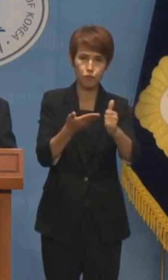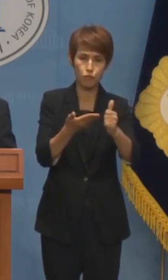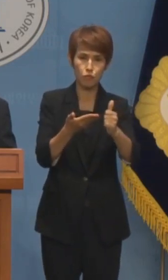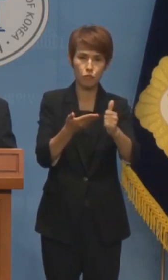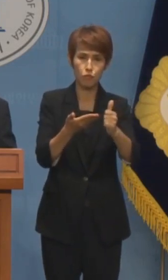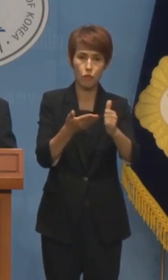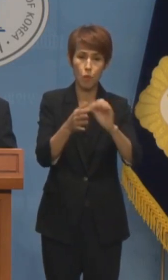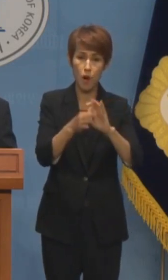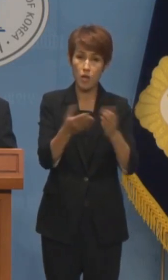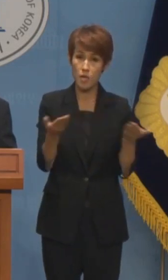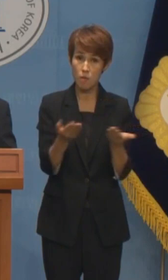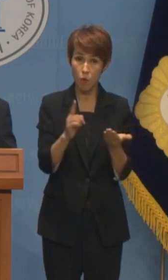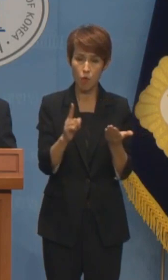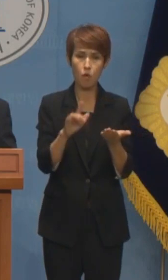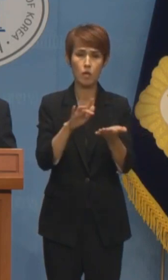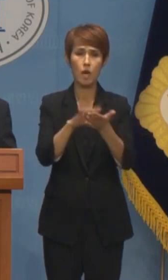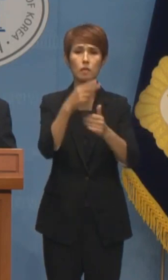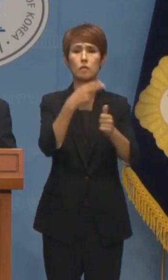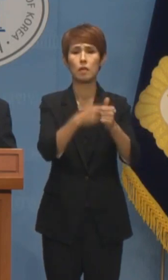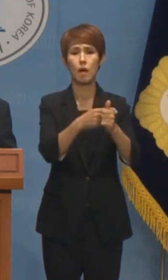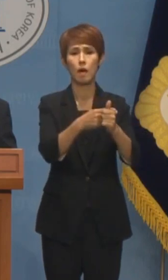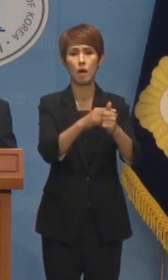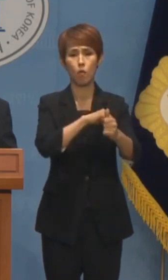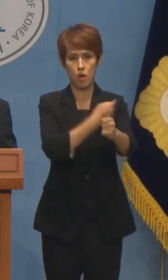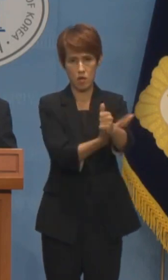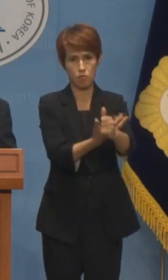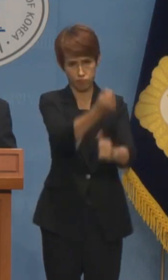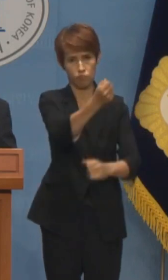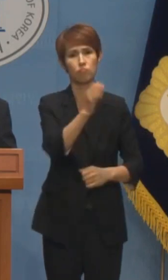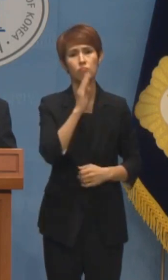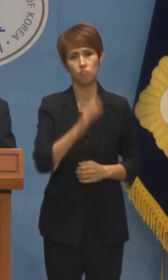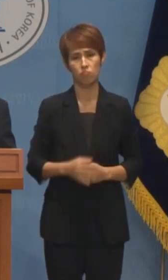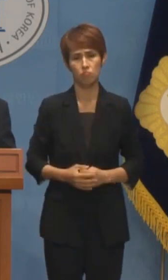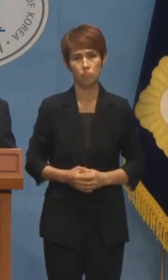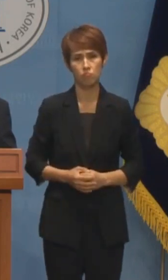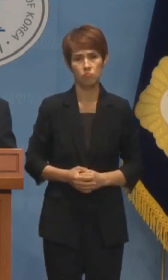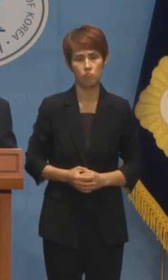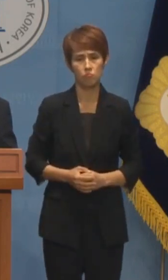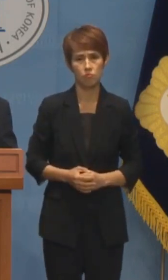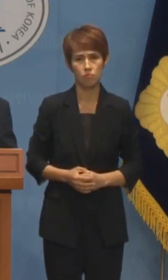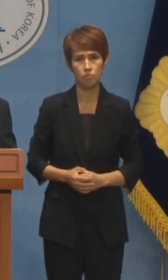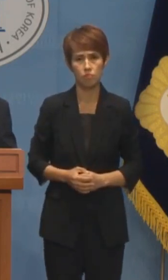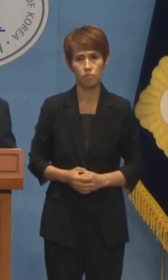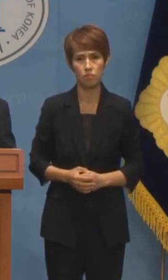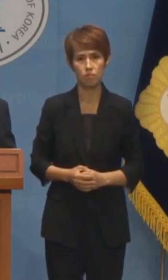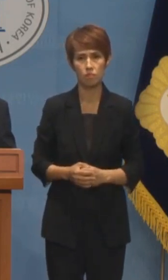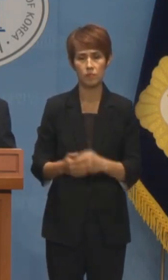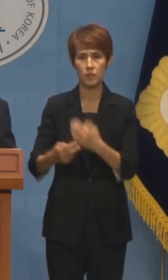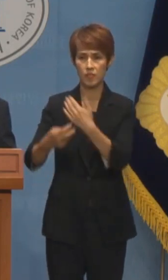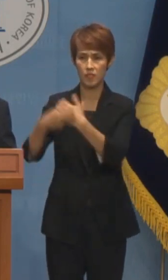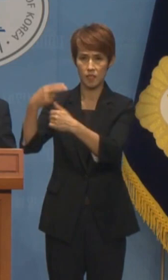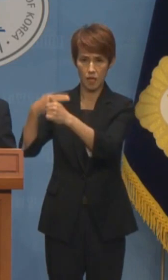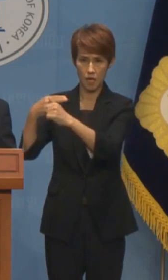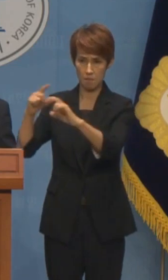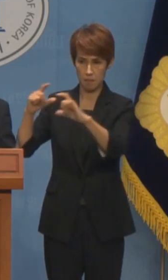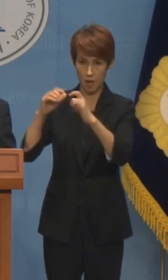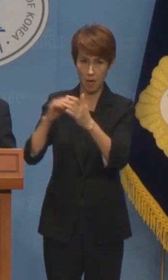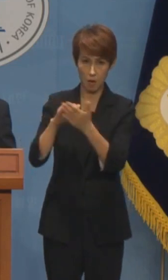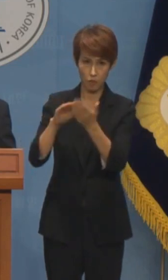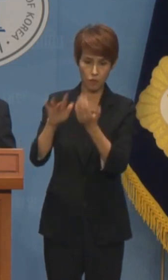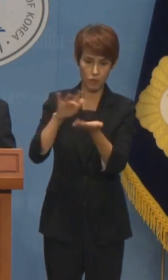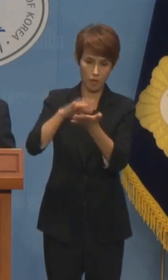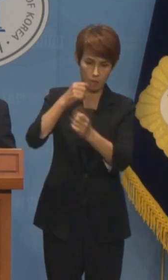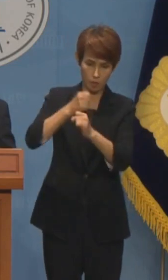관한 업무는 약사를 통해 이루어지도록 하고 있습니다. 따라서 의사의 처방 이후 의약품의